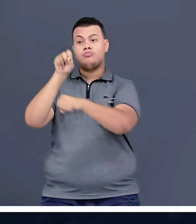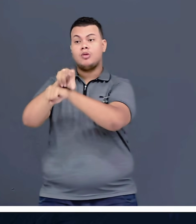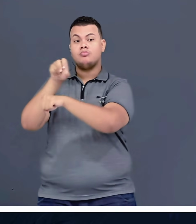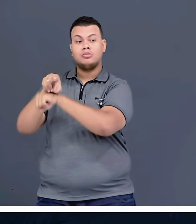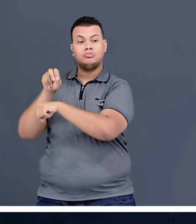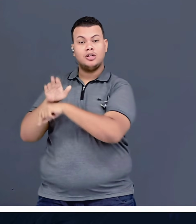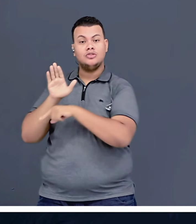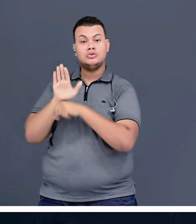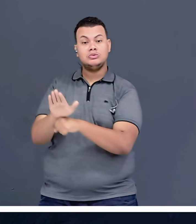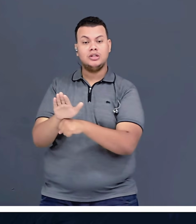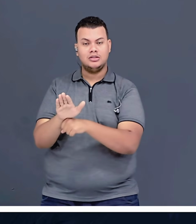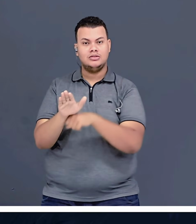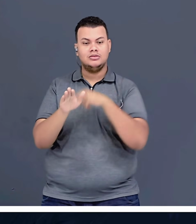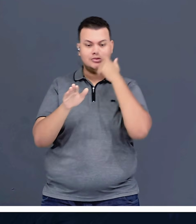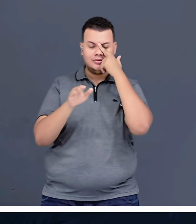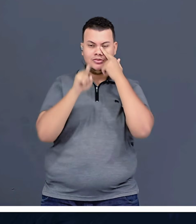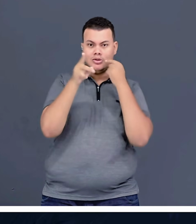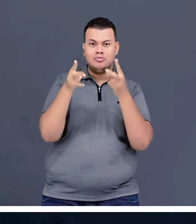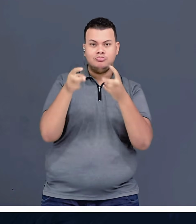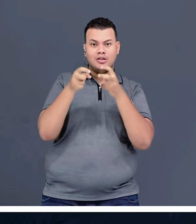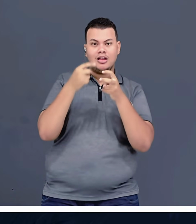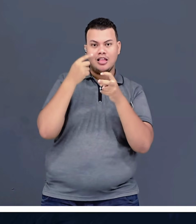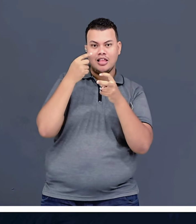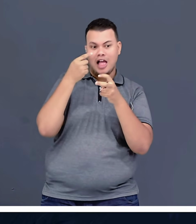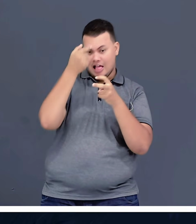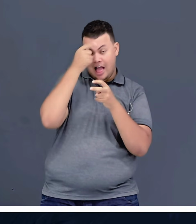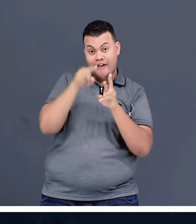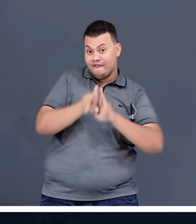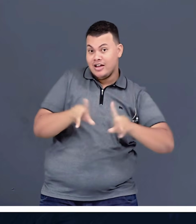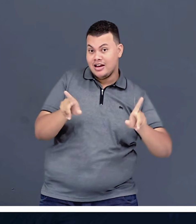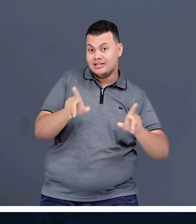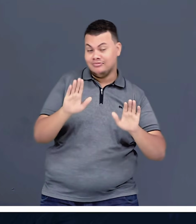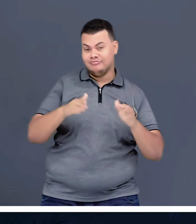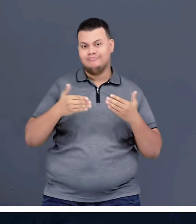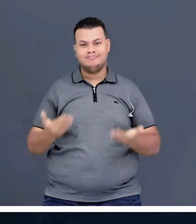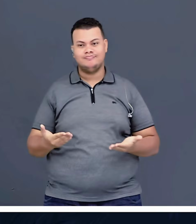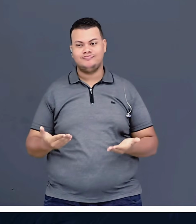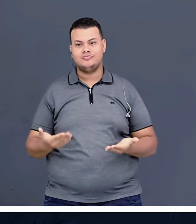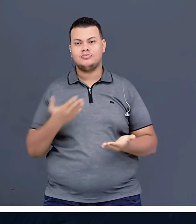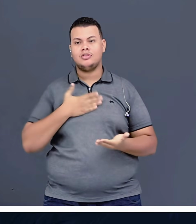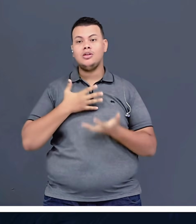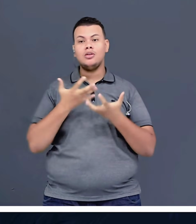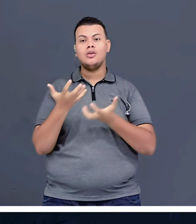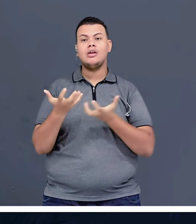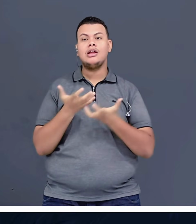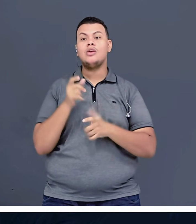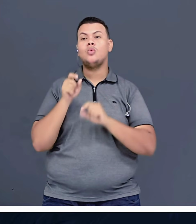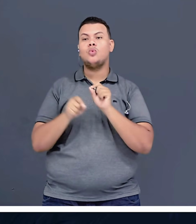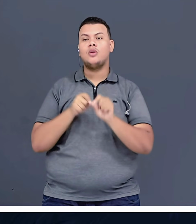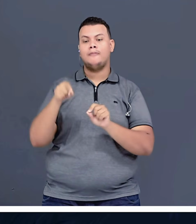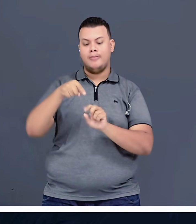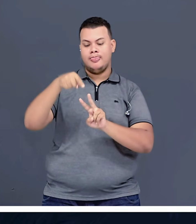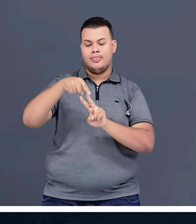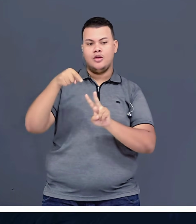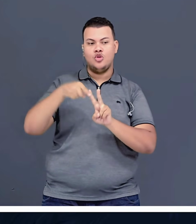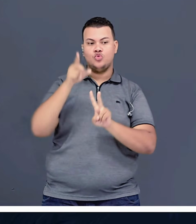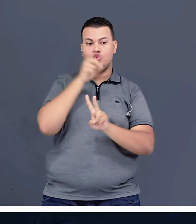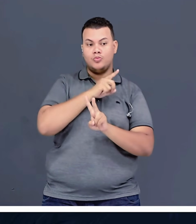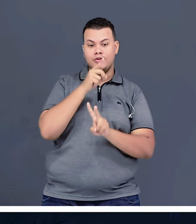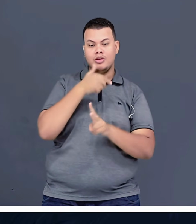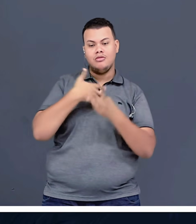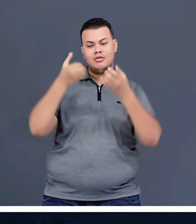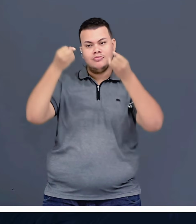pessoas. Percebe que a visão é diferente? Pois é. O que eu quero tratar nesses 2 domingos é sobre